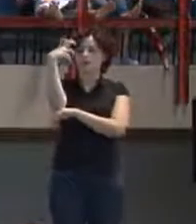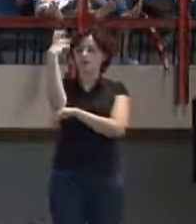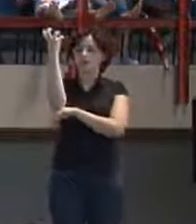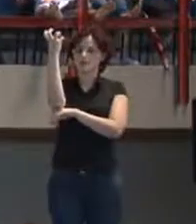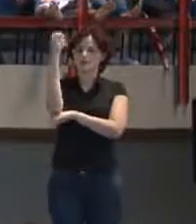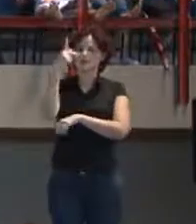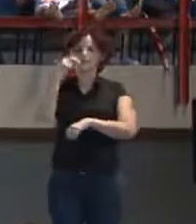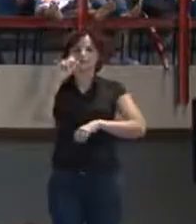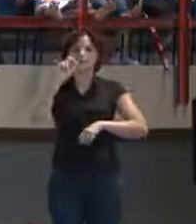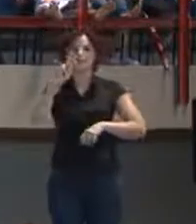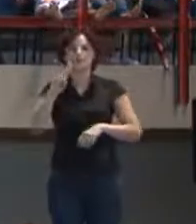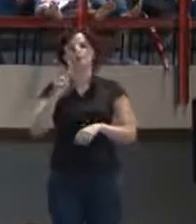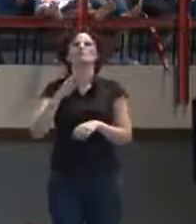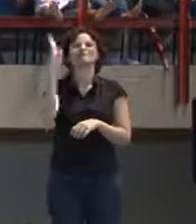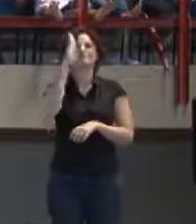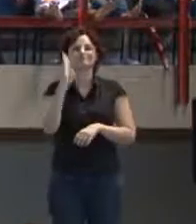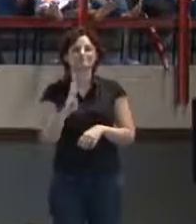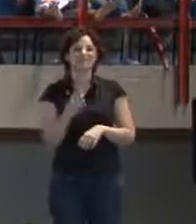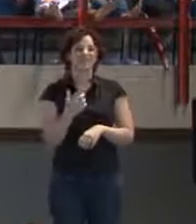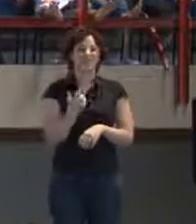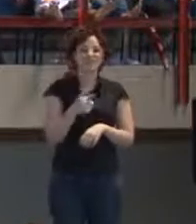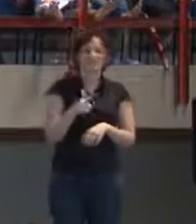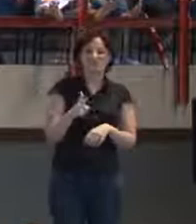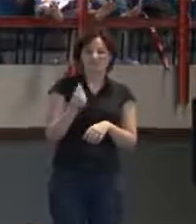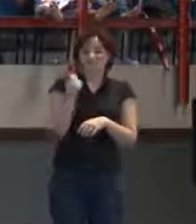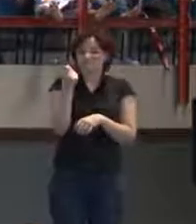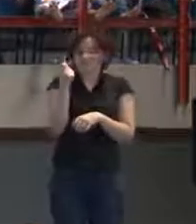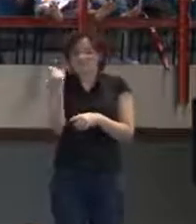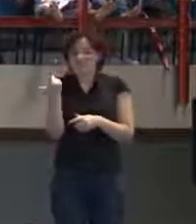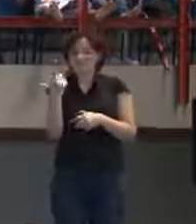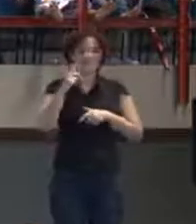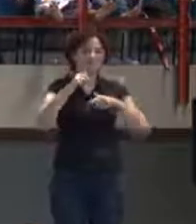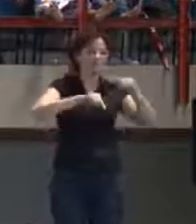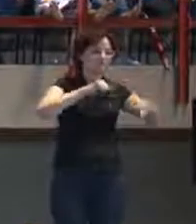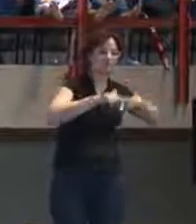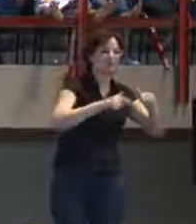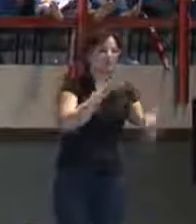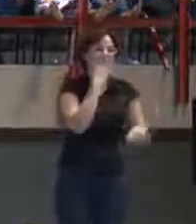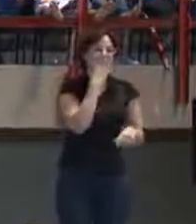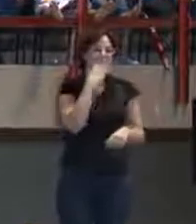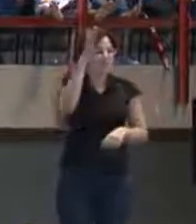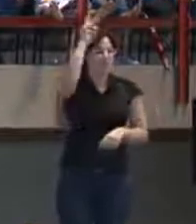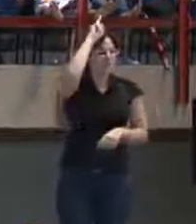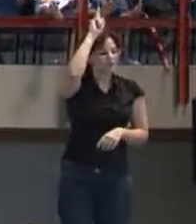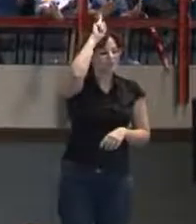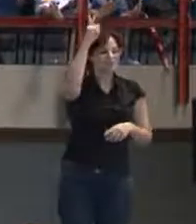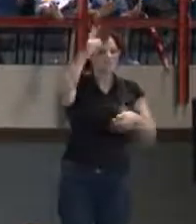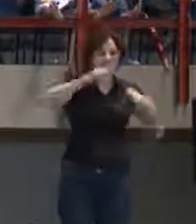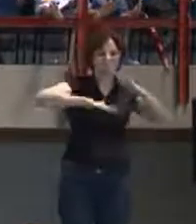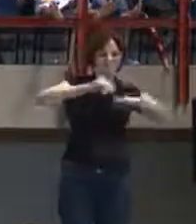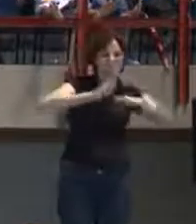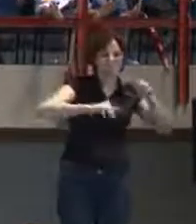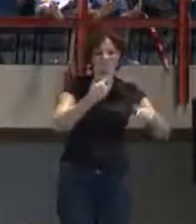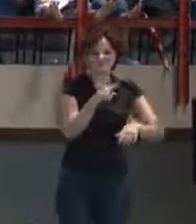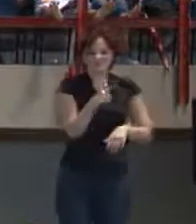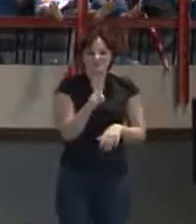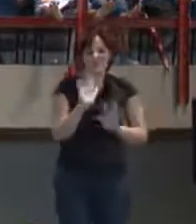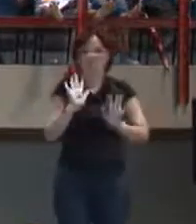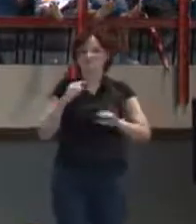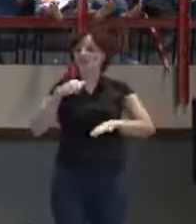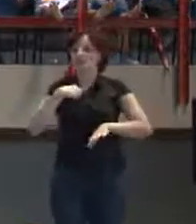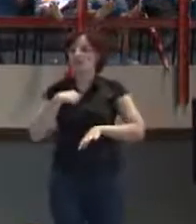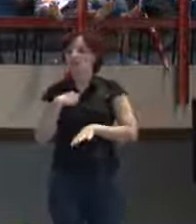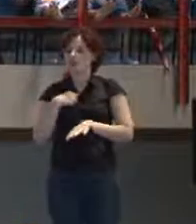rentável. A mão de obra indígena não é adequada. O que eu faço? Eu complemento o